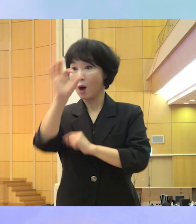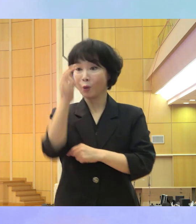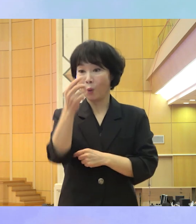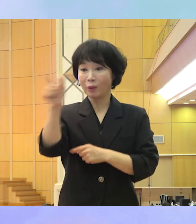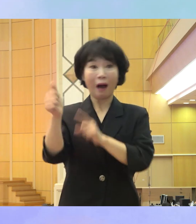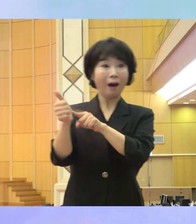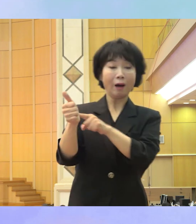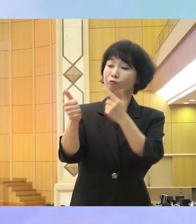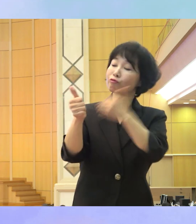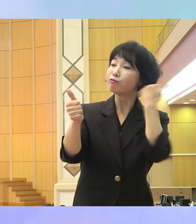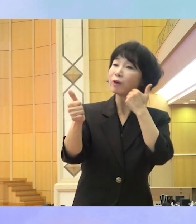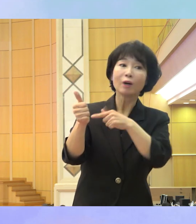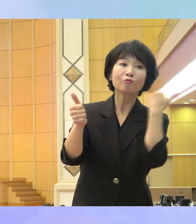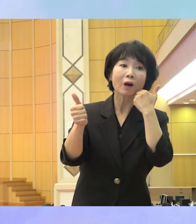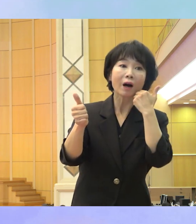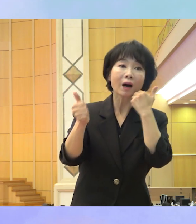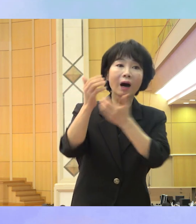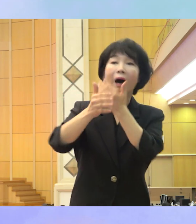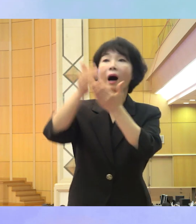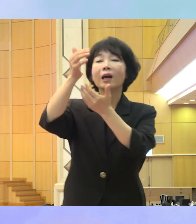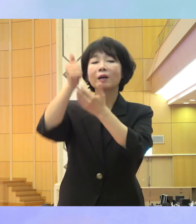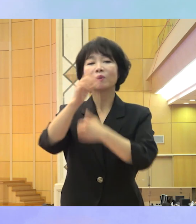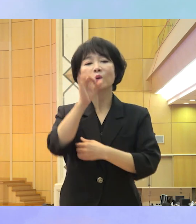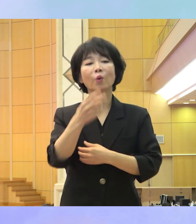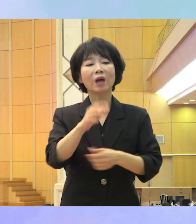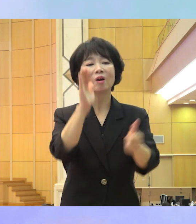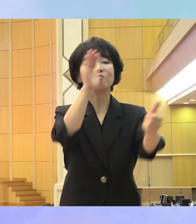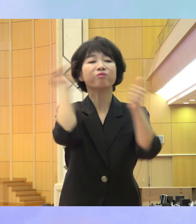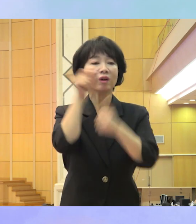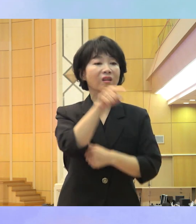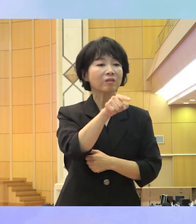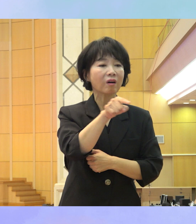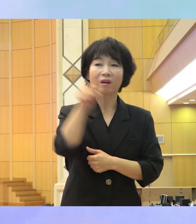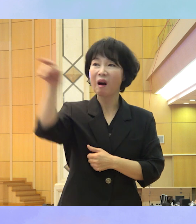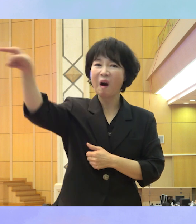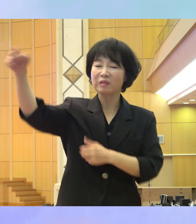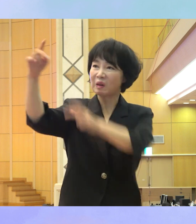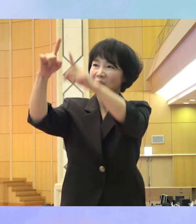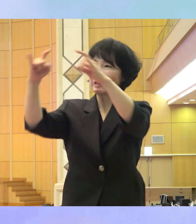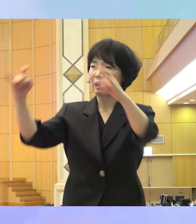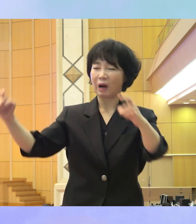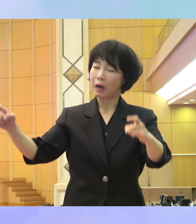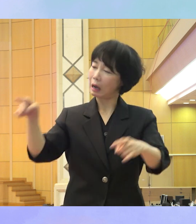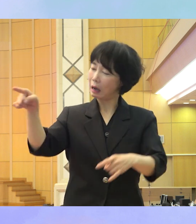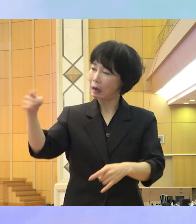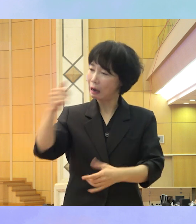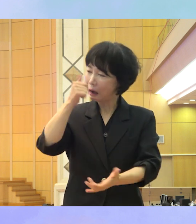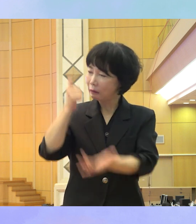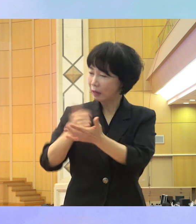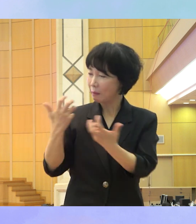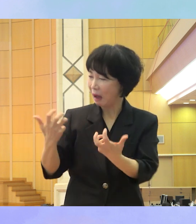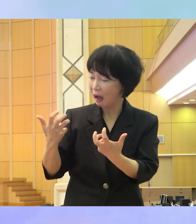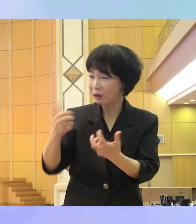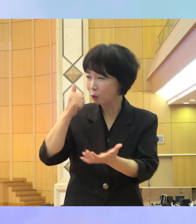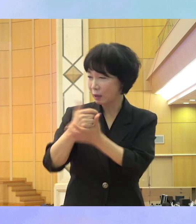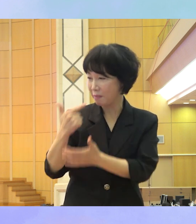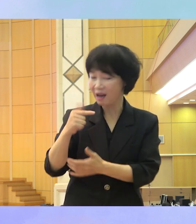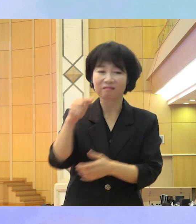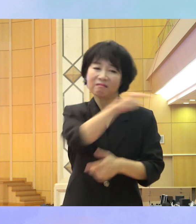사람이에요? 하나님이 요나에게 너는 니느웨 성에 가서 복음을